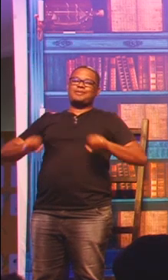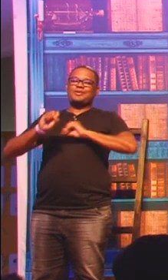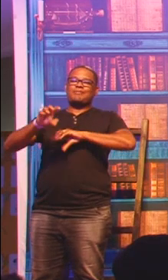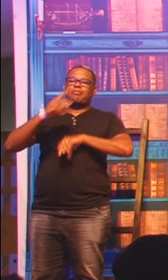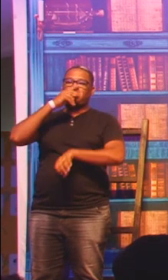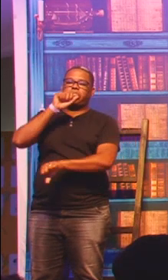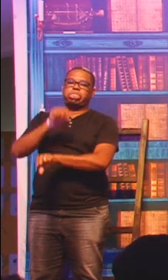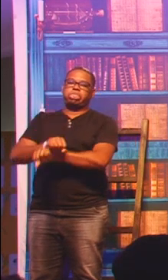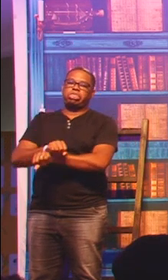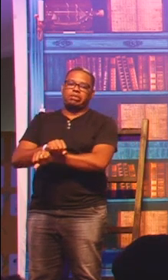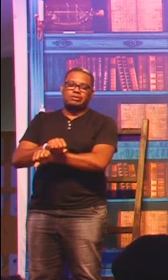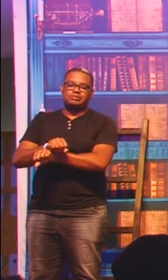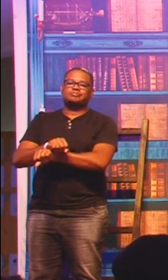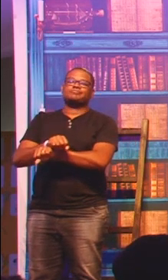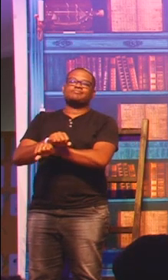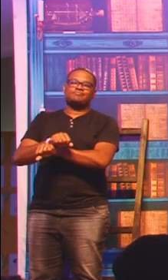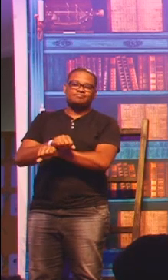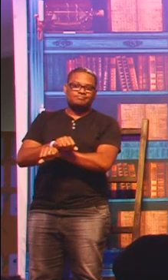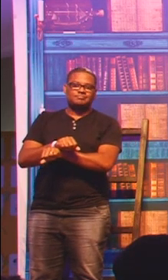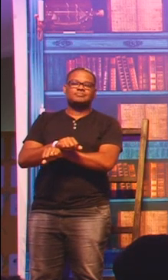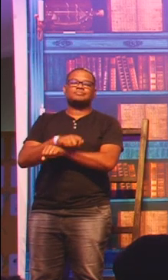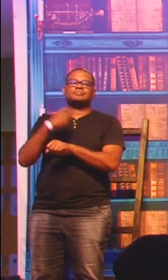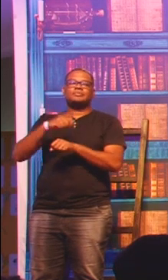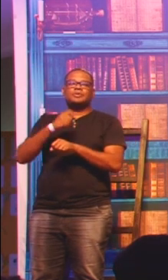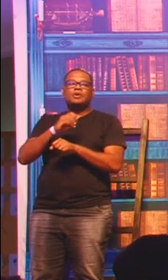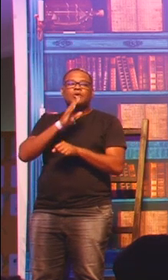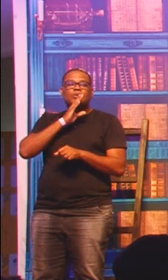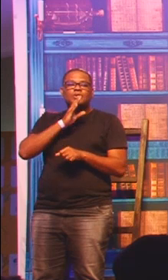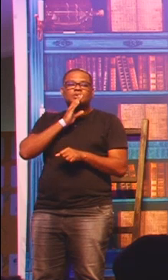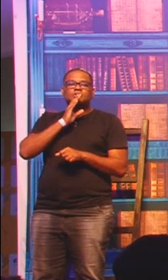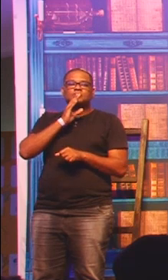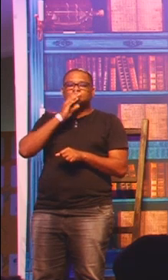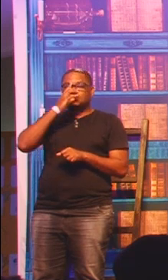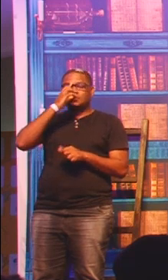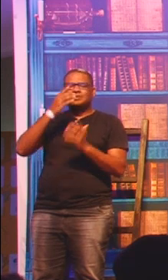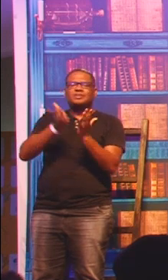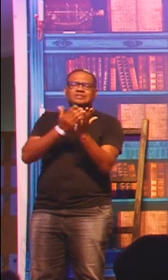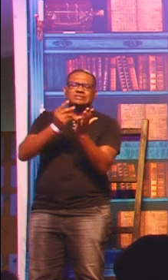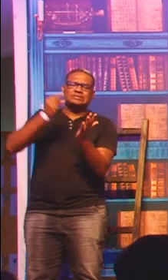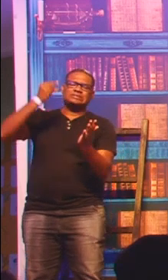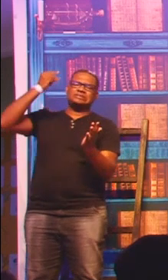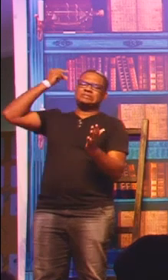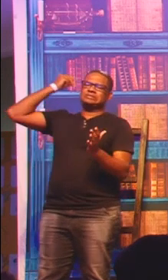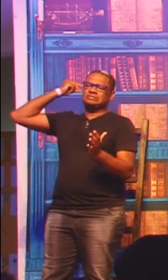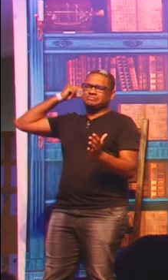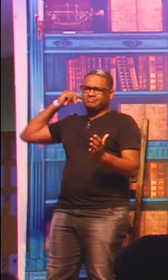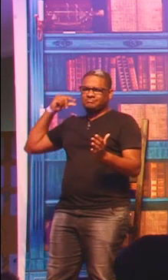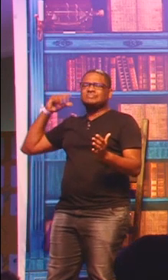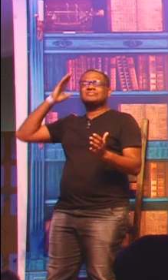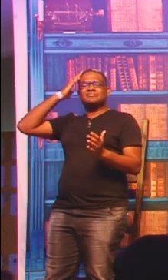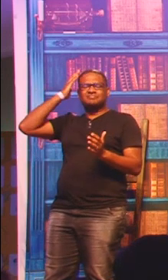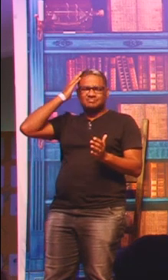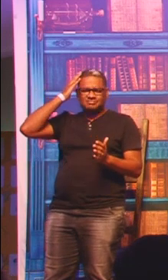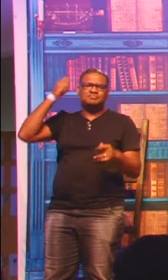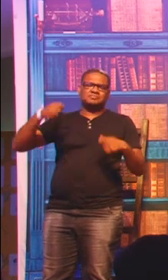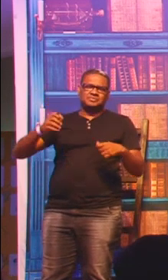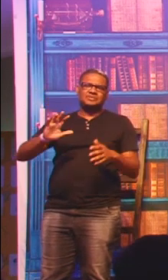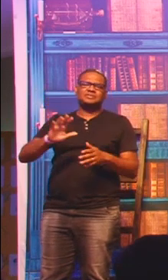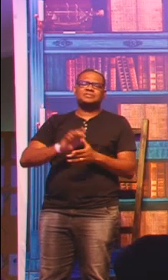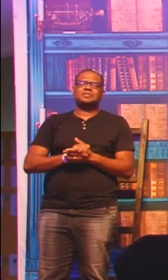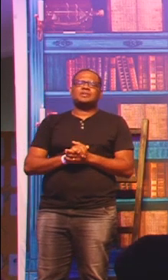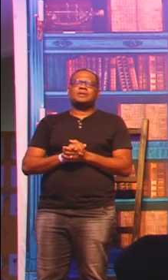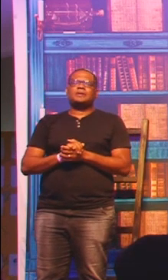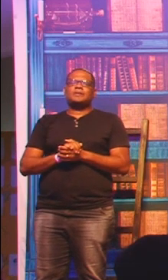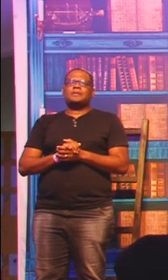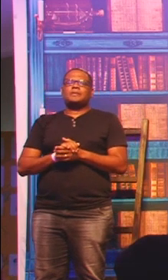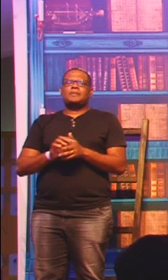né? Porque eu acho que a gente deve conhecer os clássicos, o que foi produzido na nossa literatura, mas nem